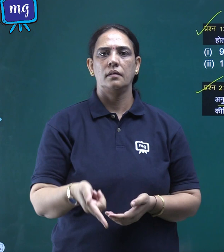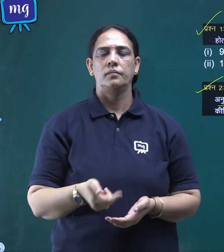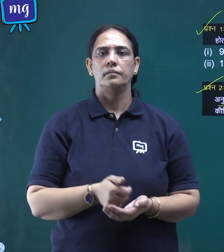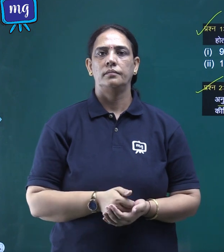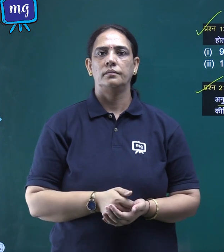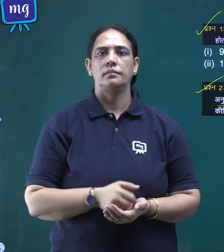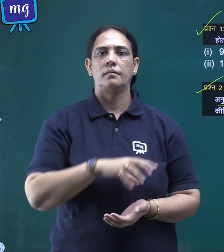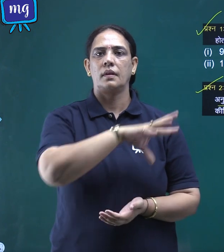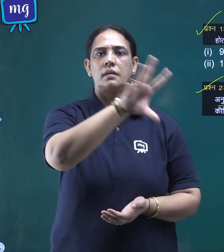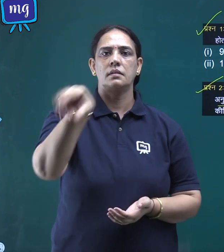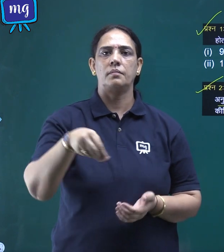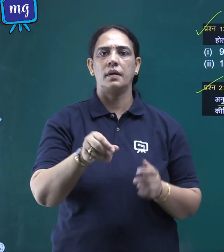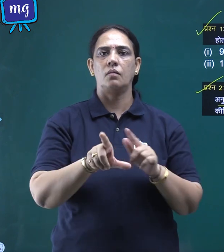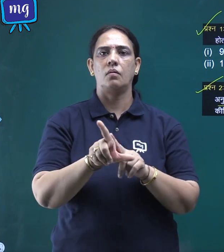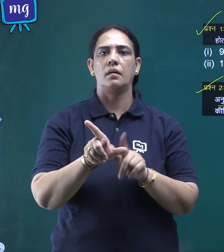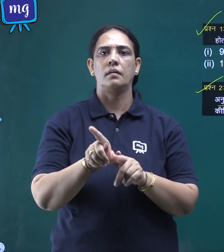सभी कोण